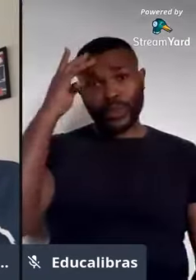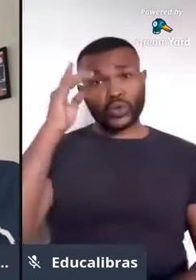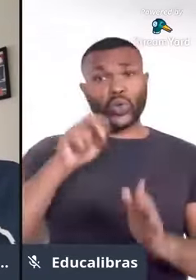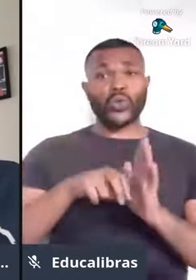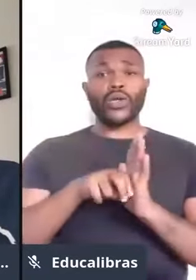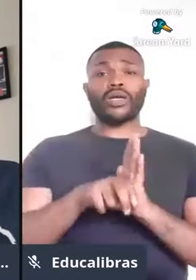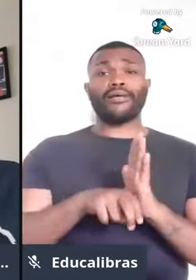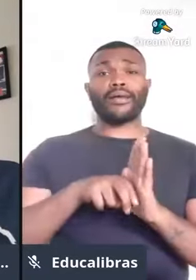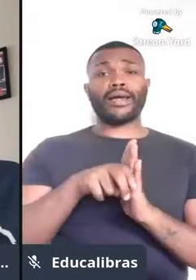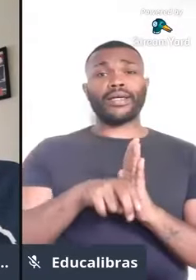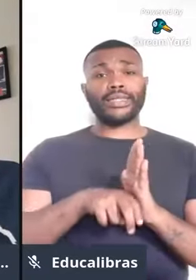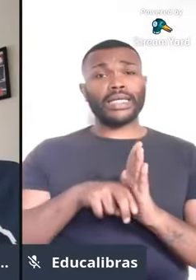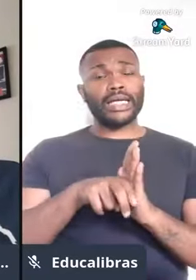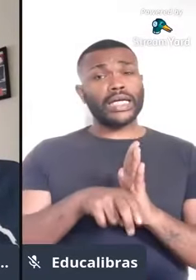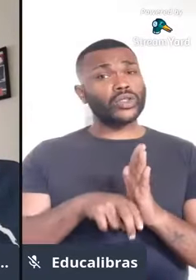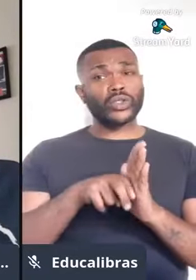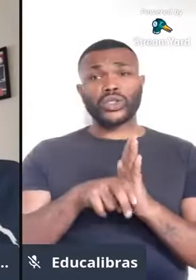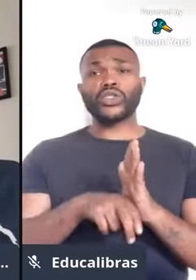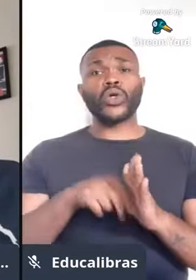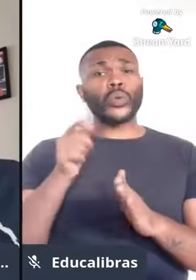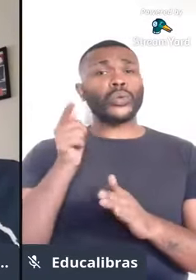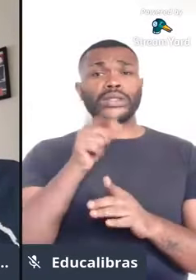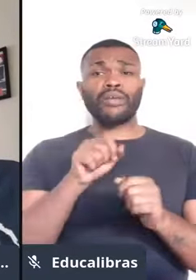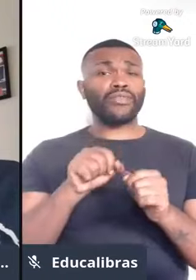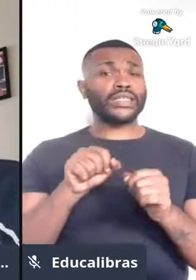totalmente pleno em outras questões, não sei.